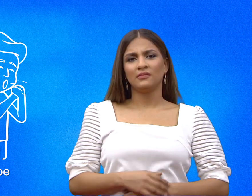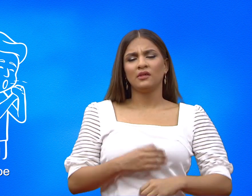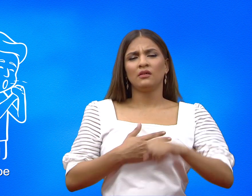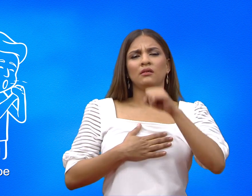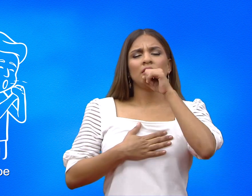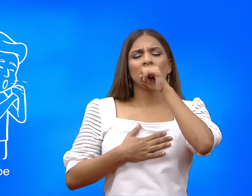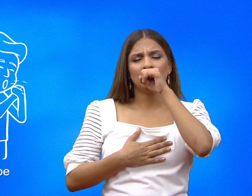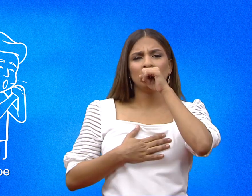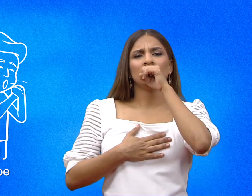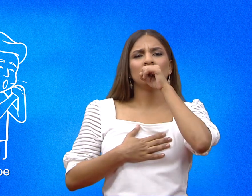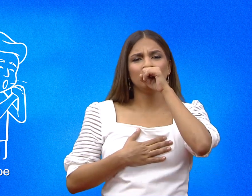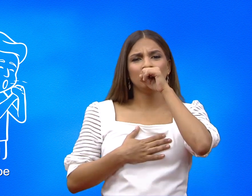gripe